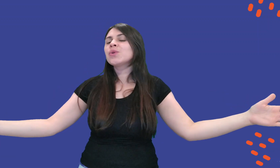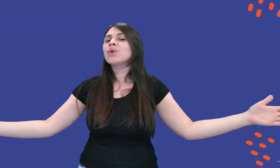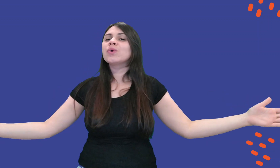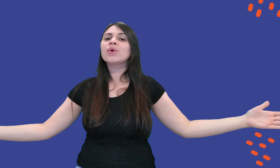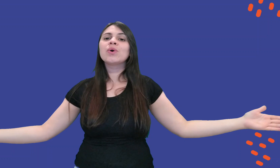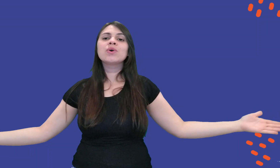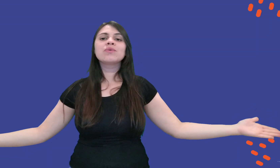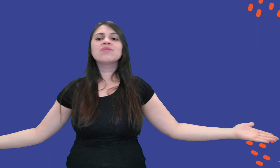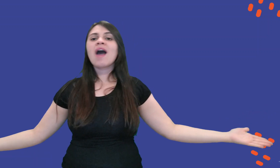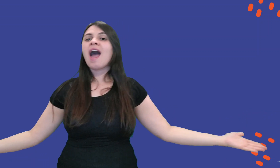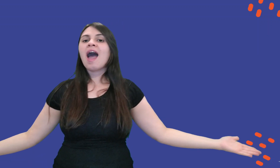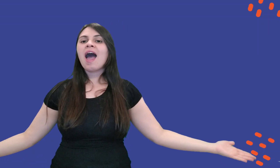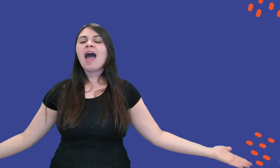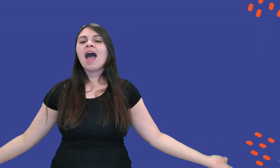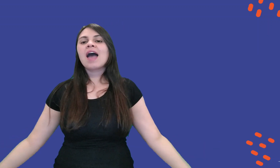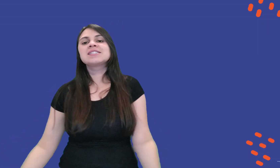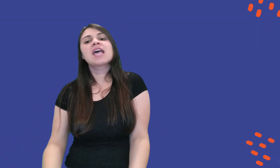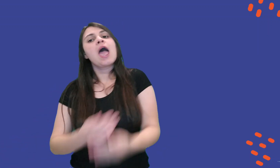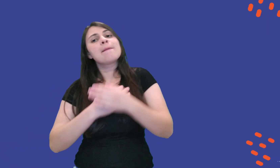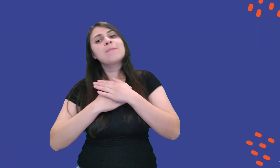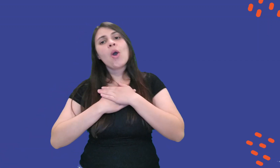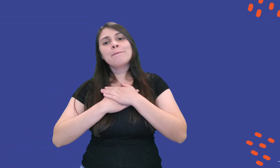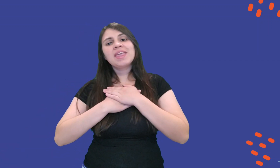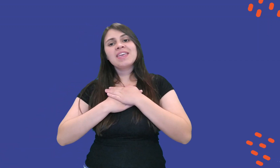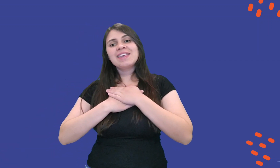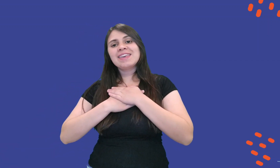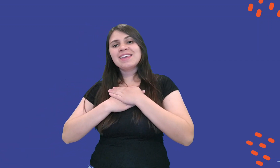tudo faz por